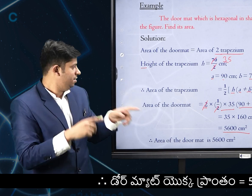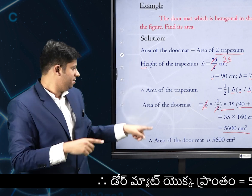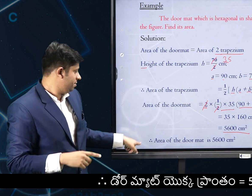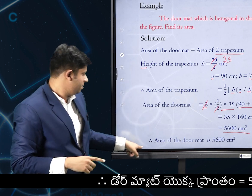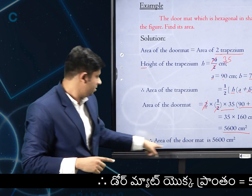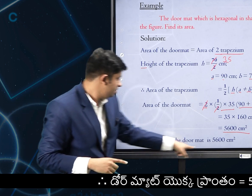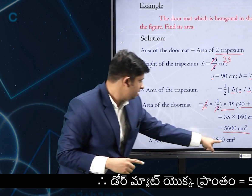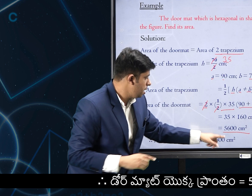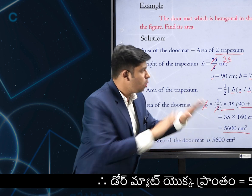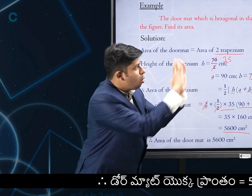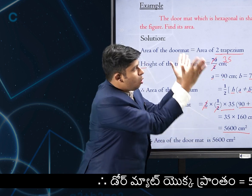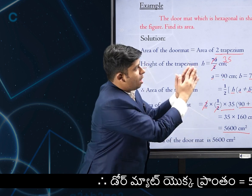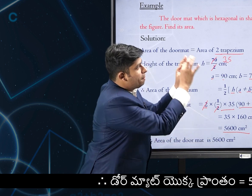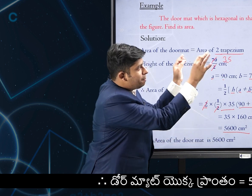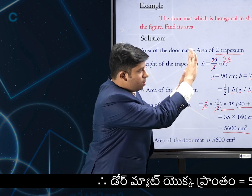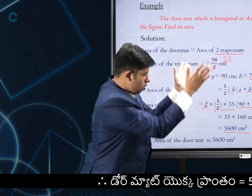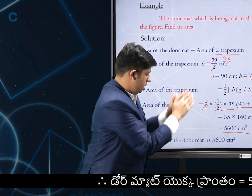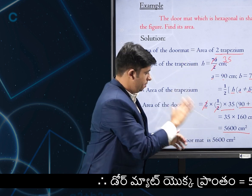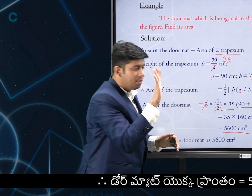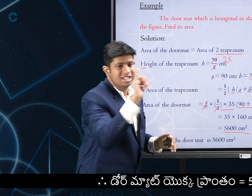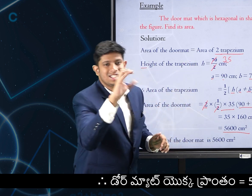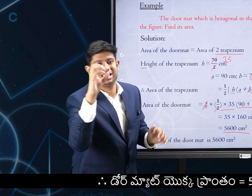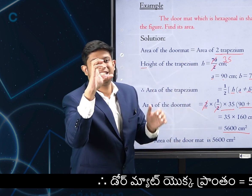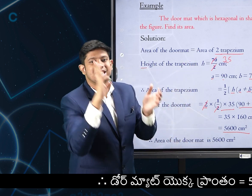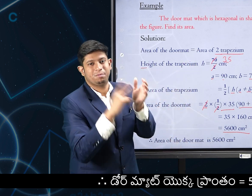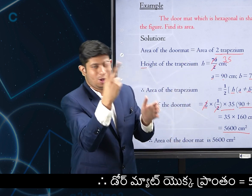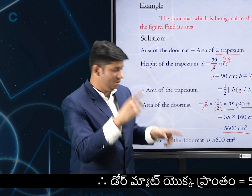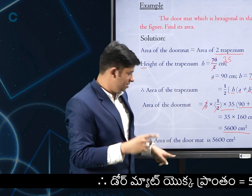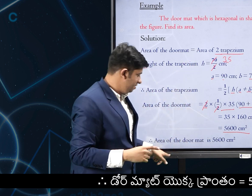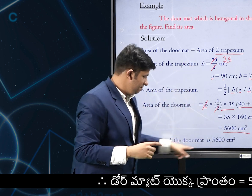స్క్వేర్.